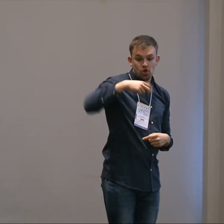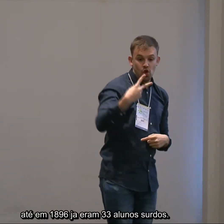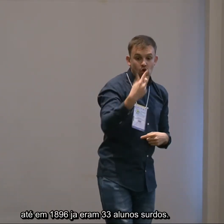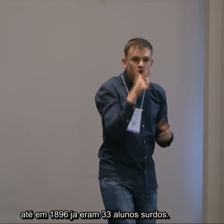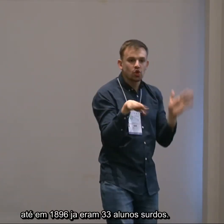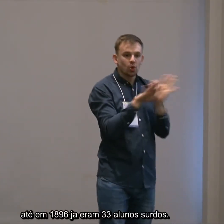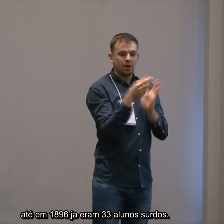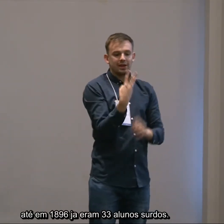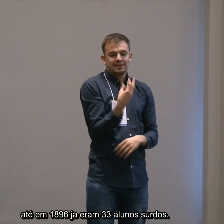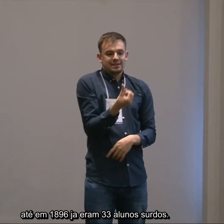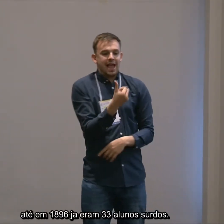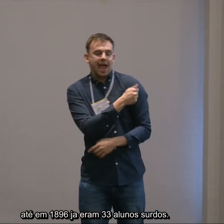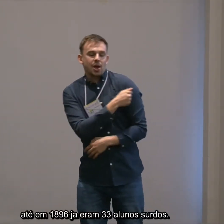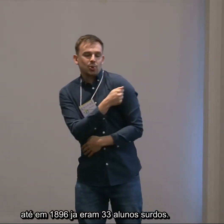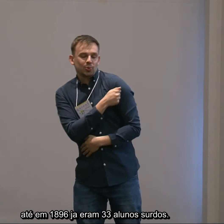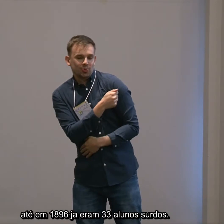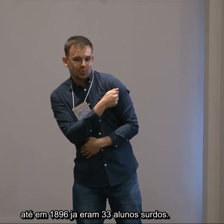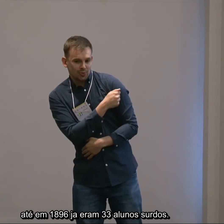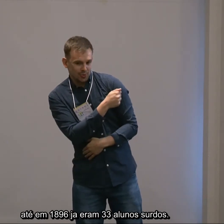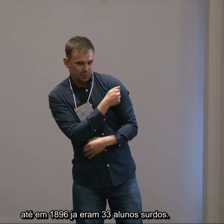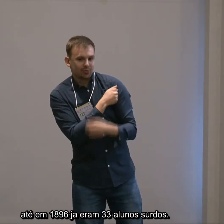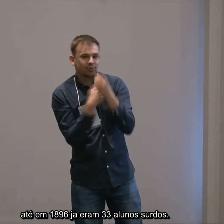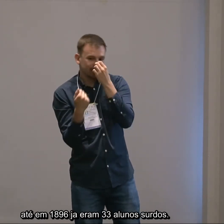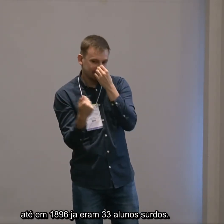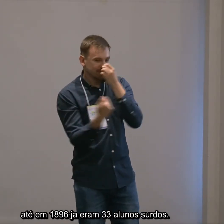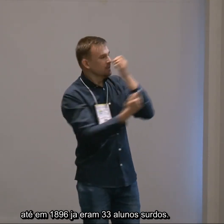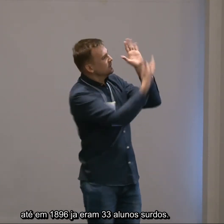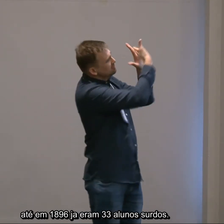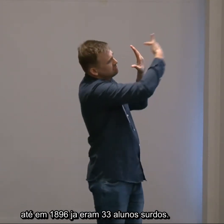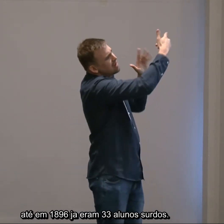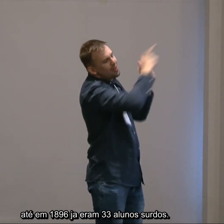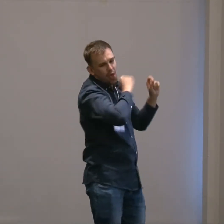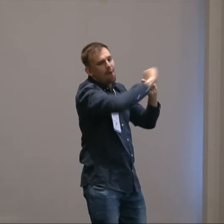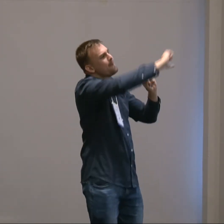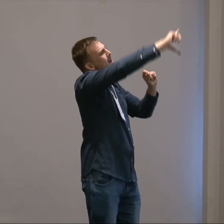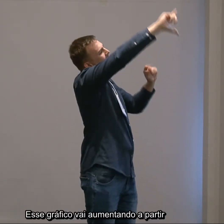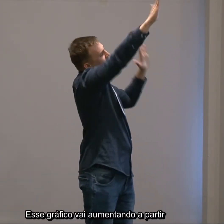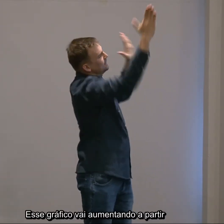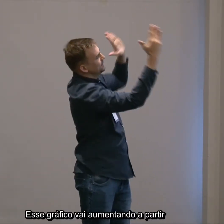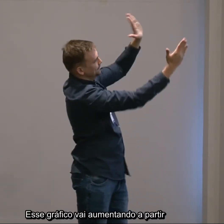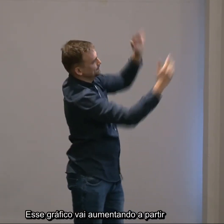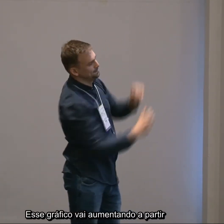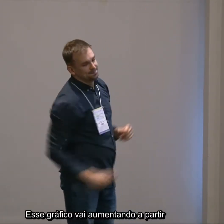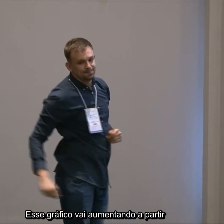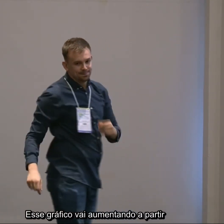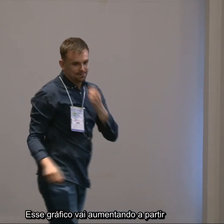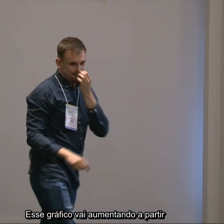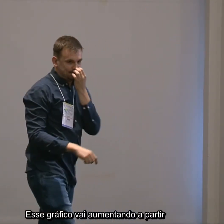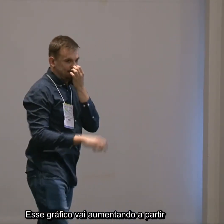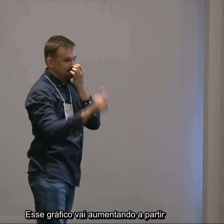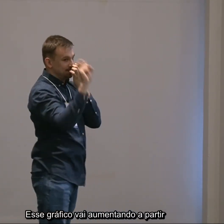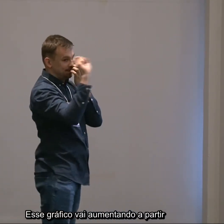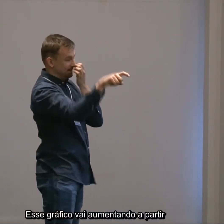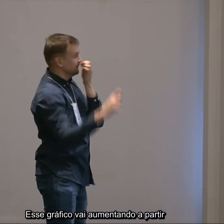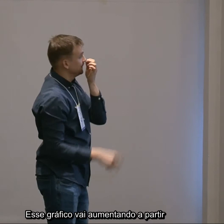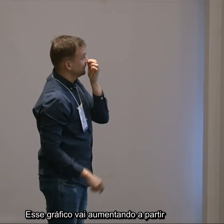até em 1896 já eram 33 alunos surdos e esse gráfico vai aumentando a partir